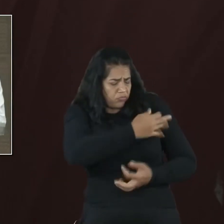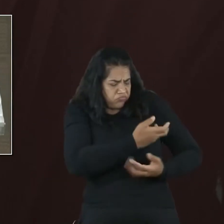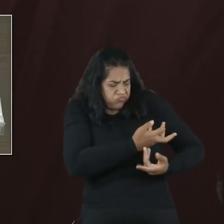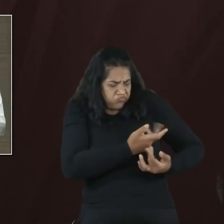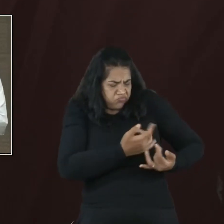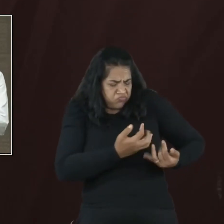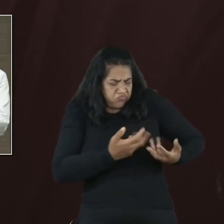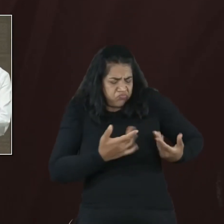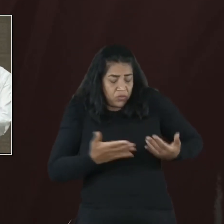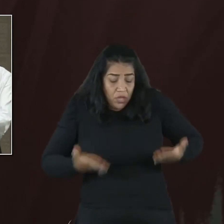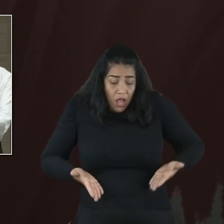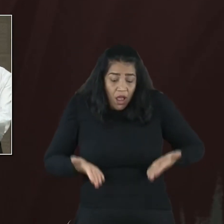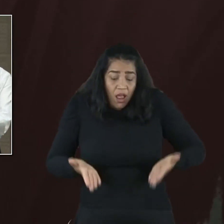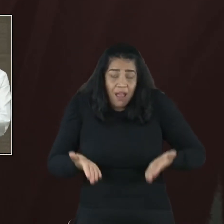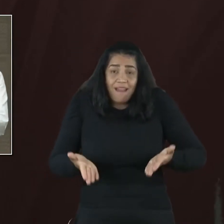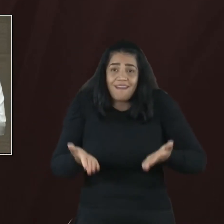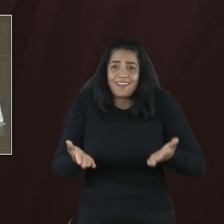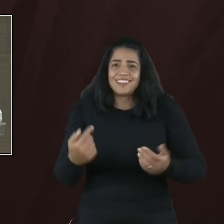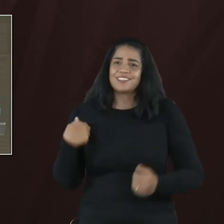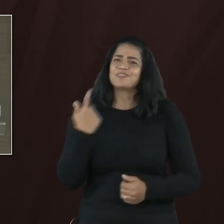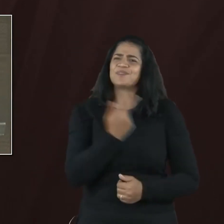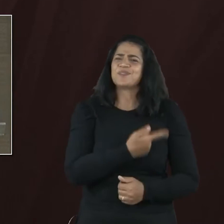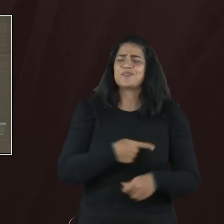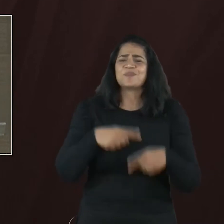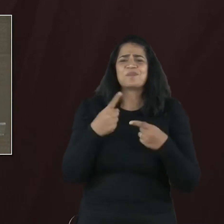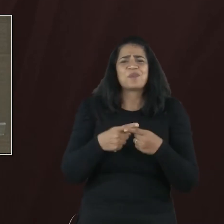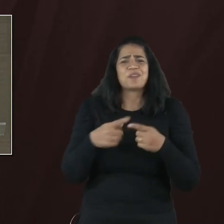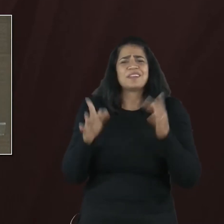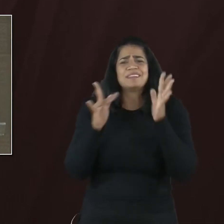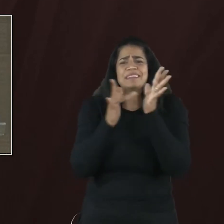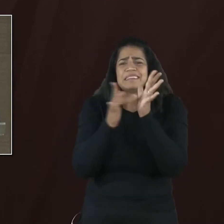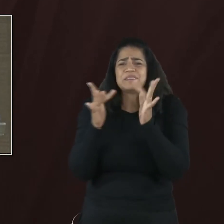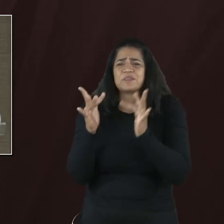irmãos, a volta do Senhor está muito próxima. Vale a pena